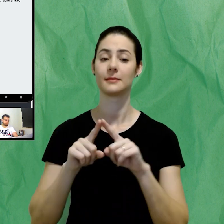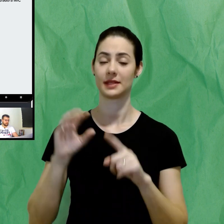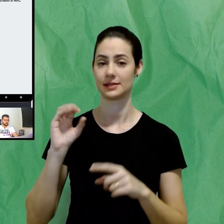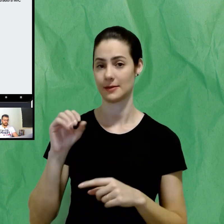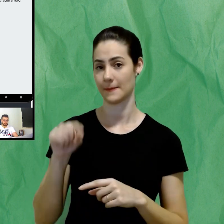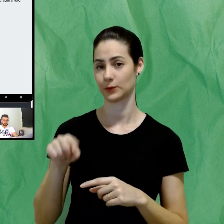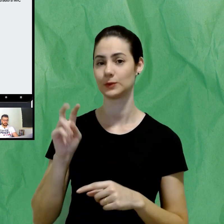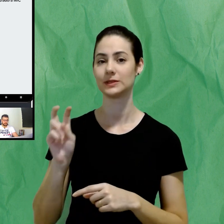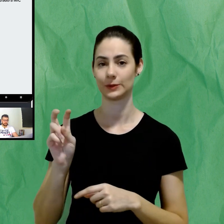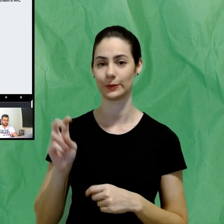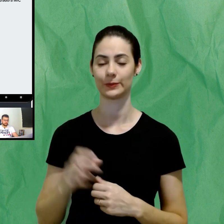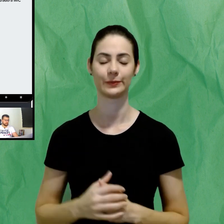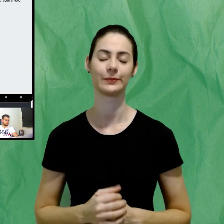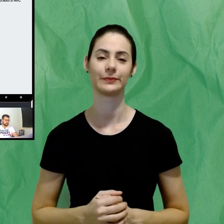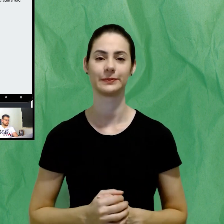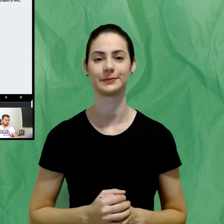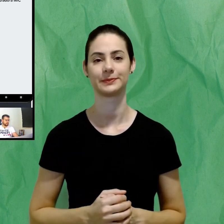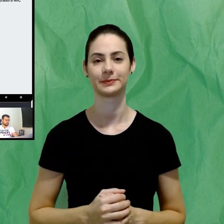0.5.